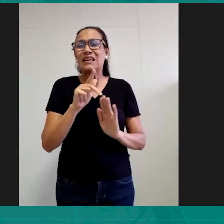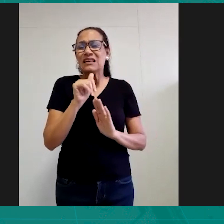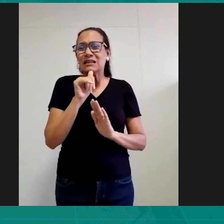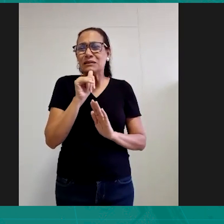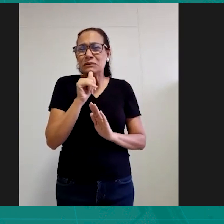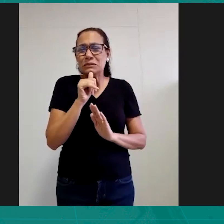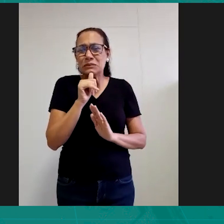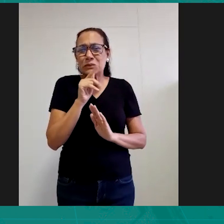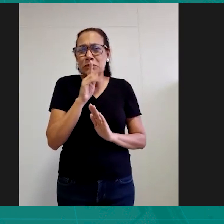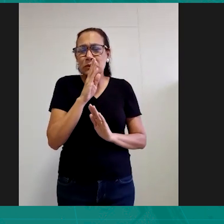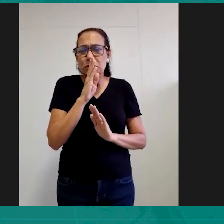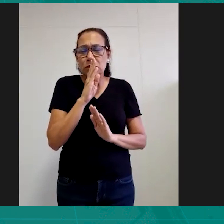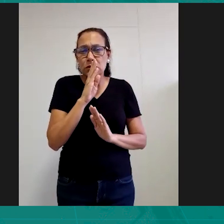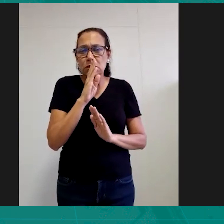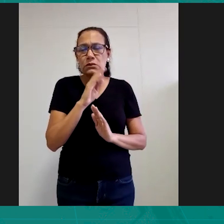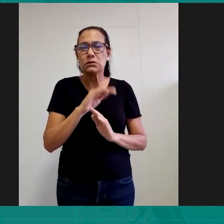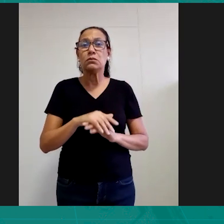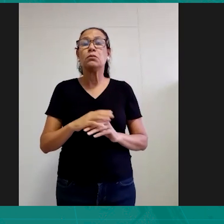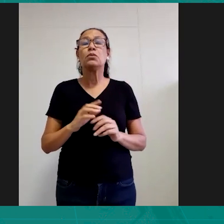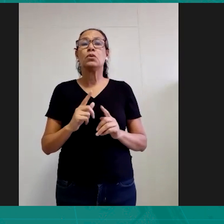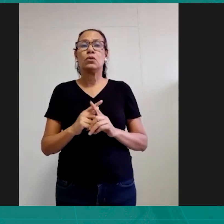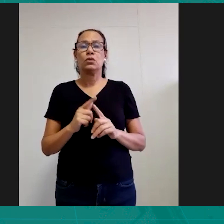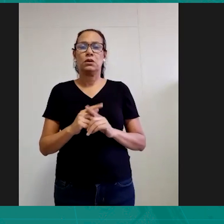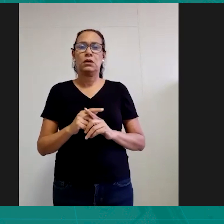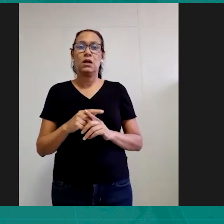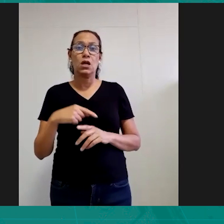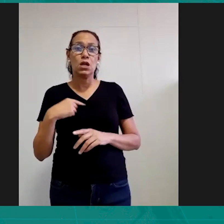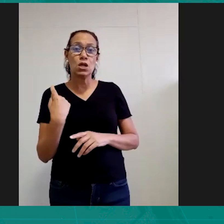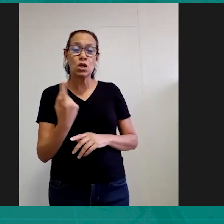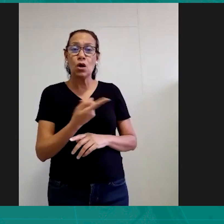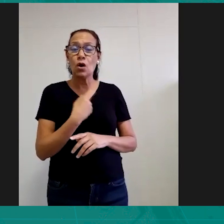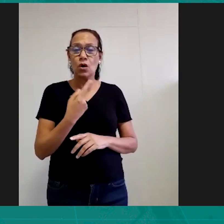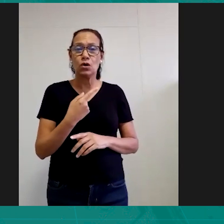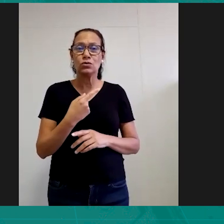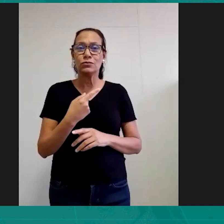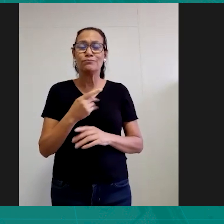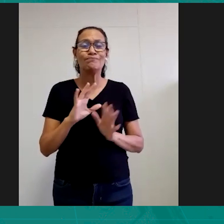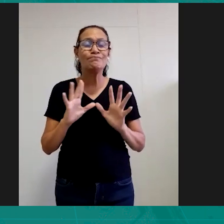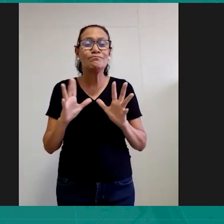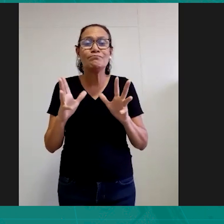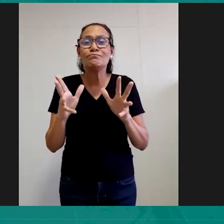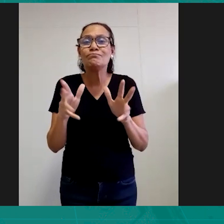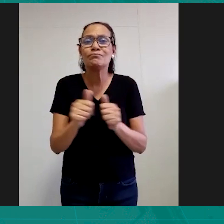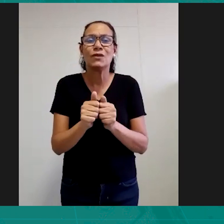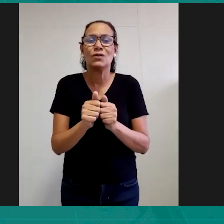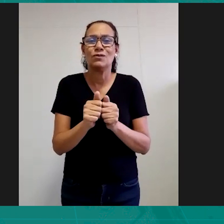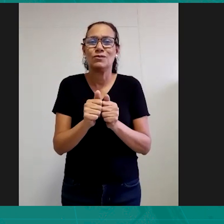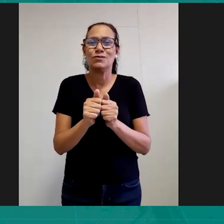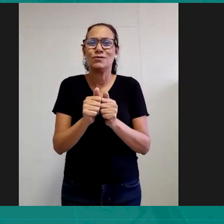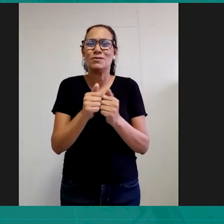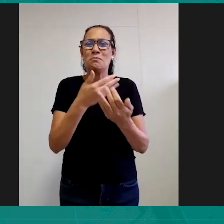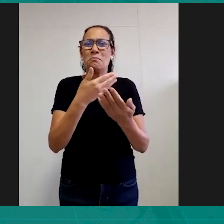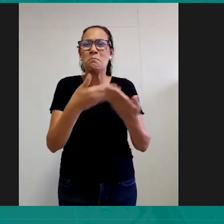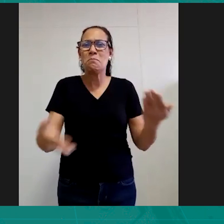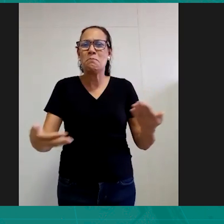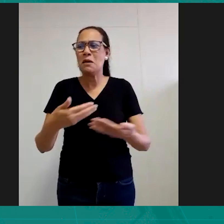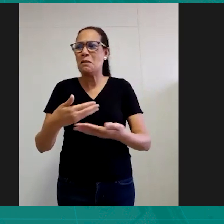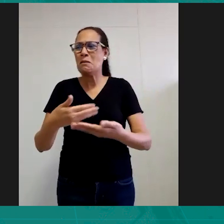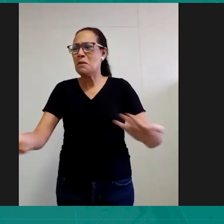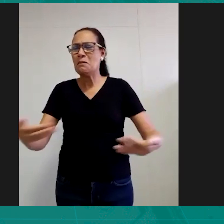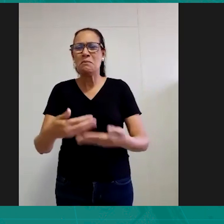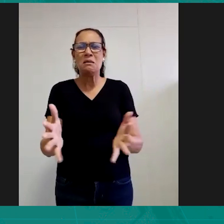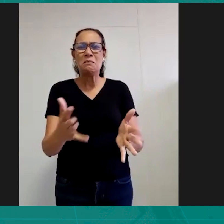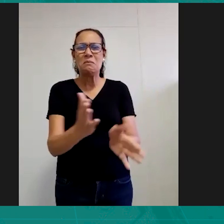todos nós andávamos desgarrados como ovelhas, cada um se desviava